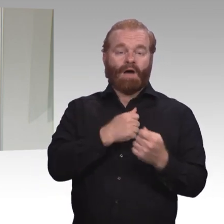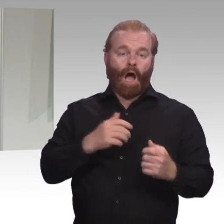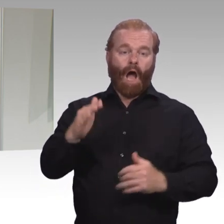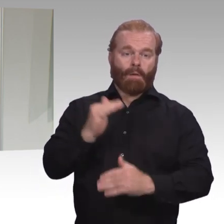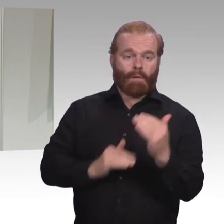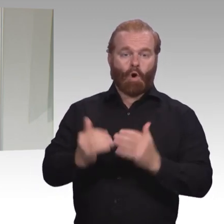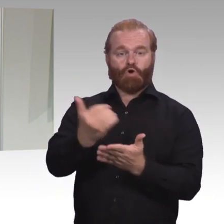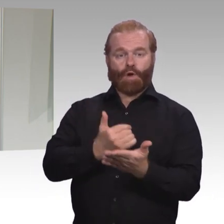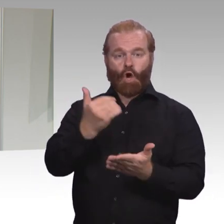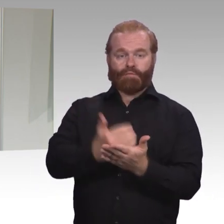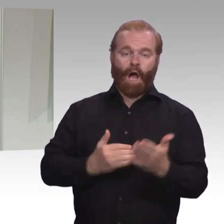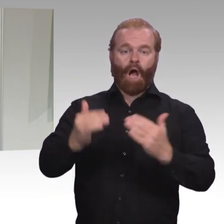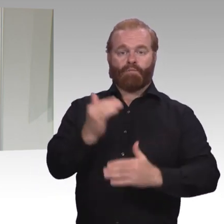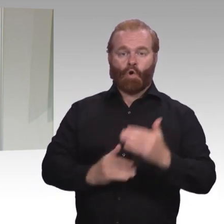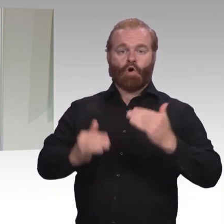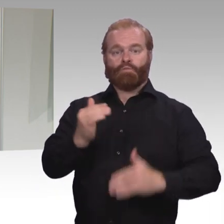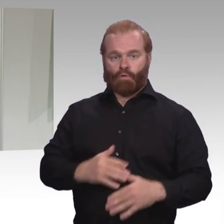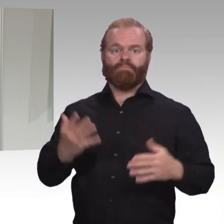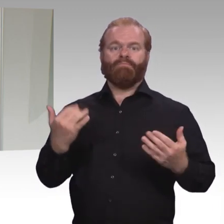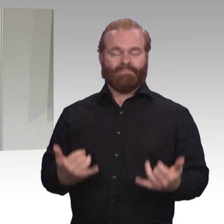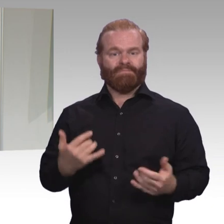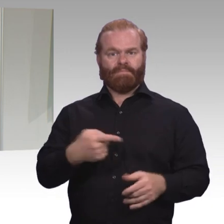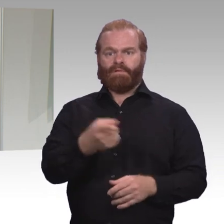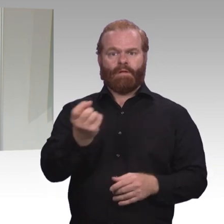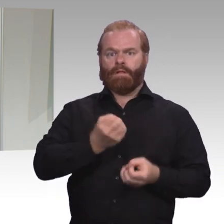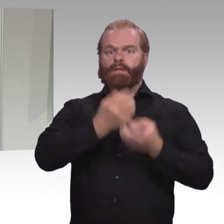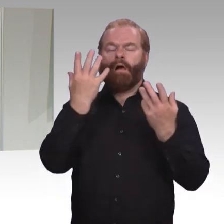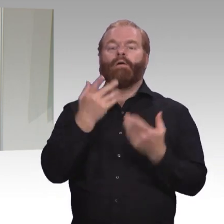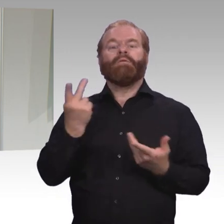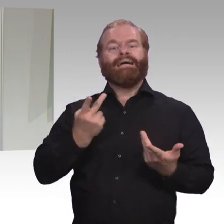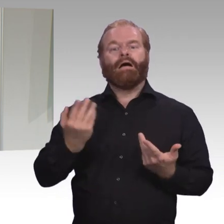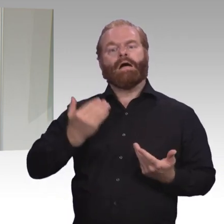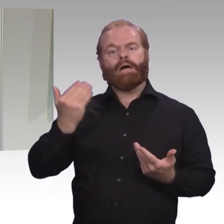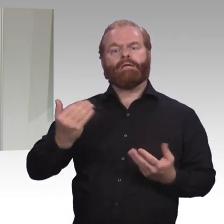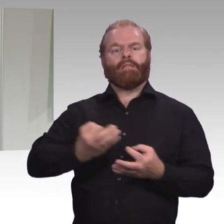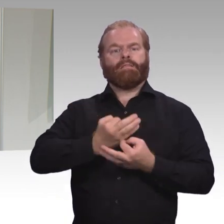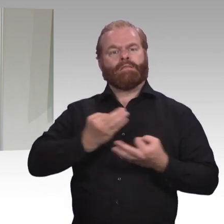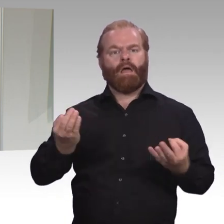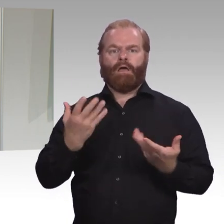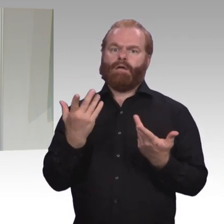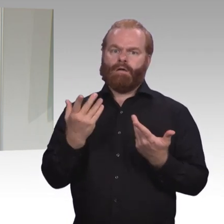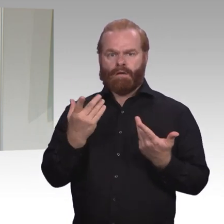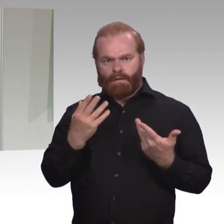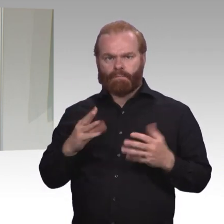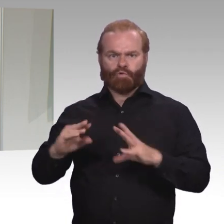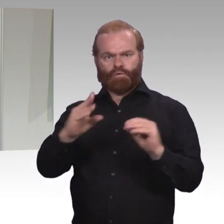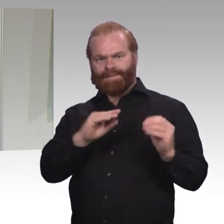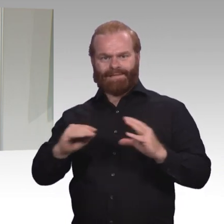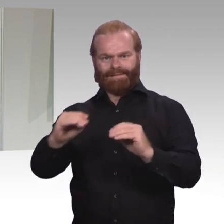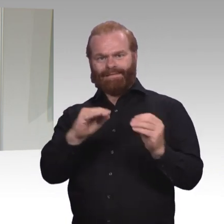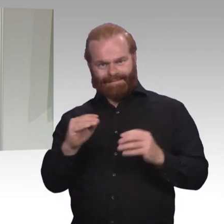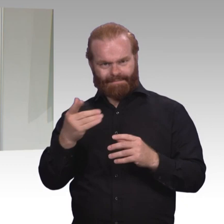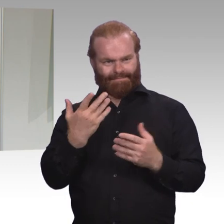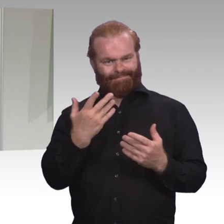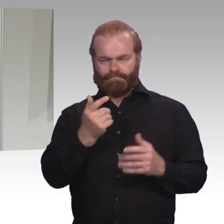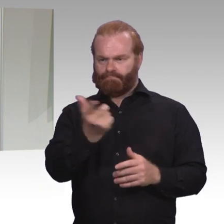heute eine in der Geschichte der deutschen Streitkräfte einmalig kleine Armee. Und sie wird es auch bleiben. Wir garantieren die